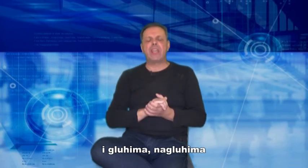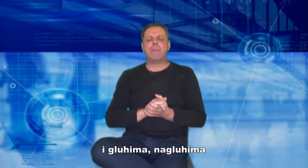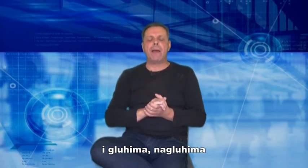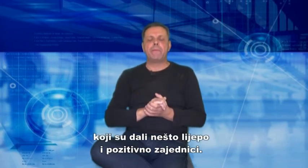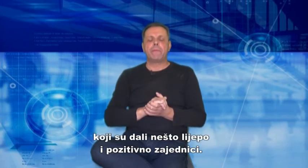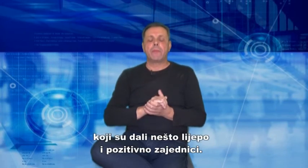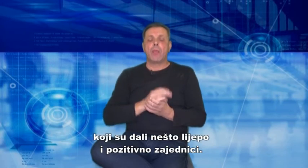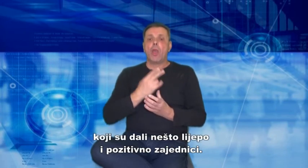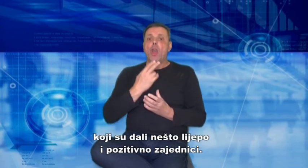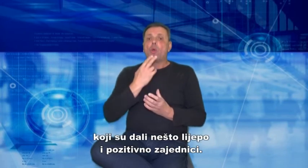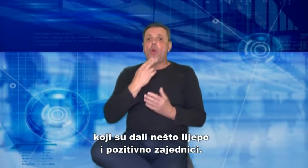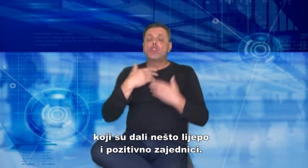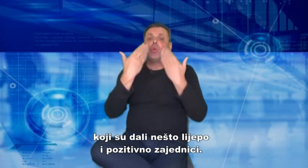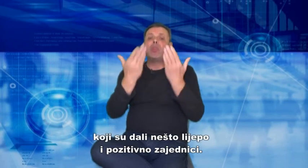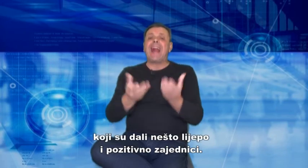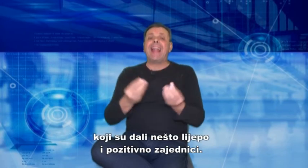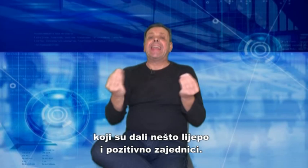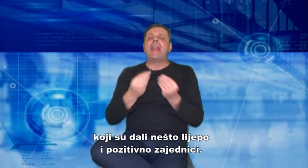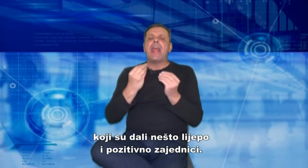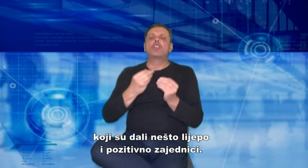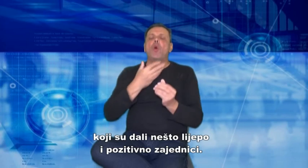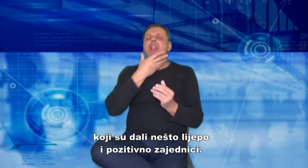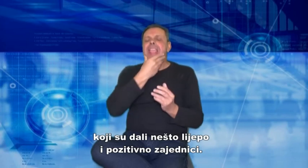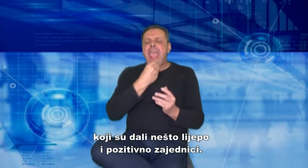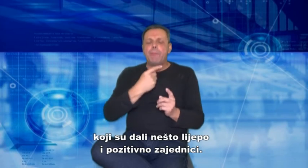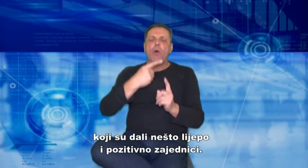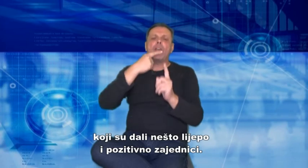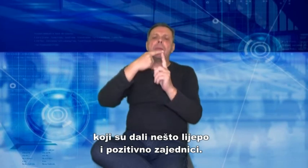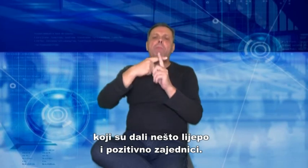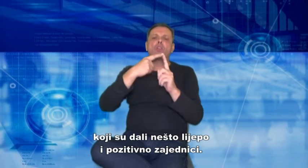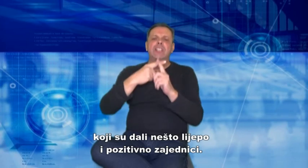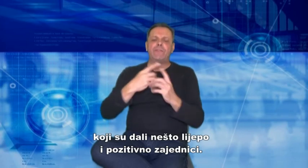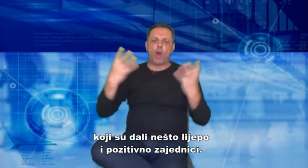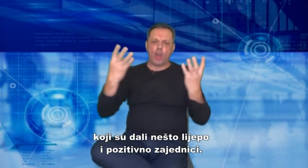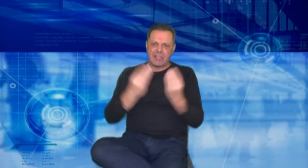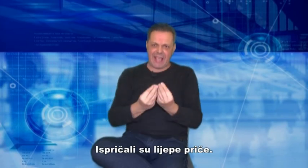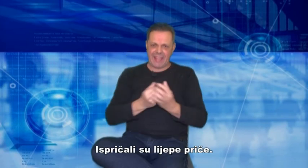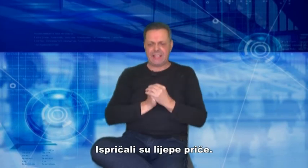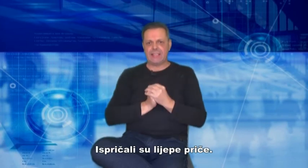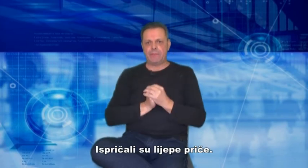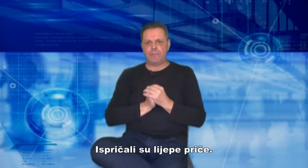nagluhima, koji su dali nešto lijepo i pozitivno zajednici.